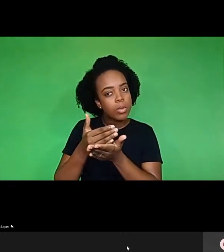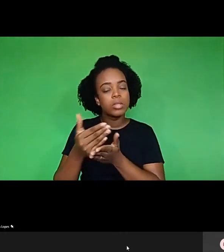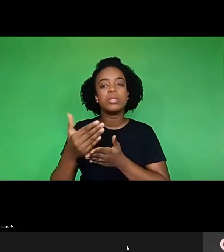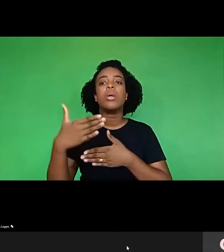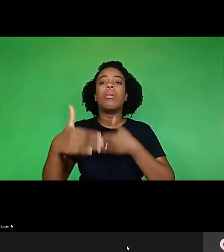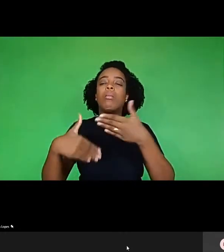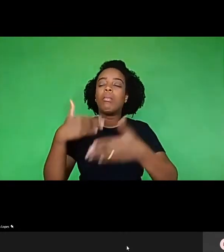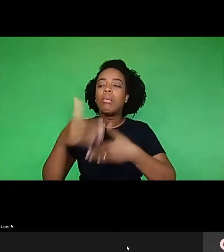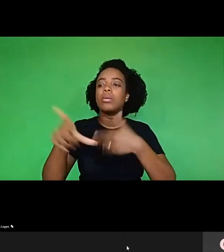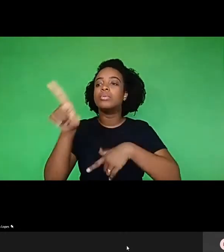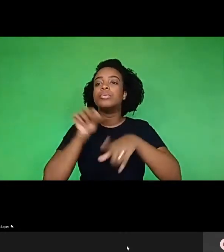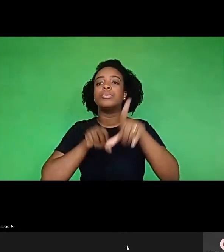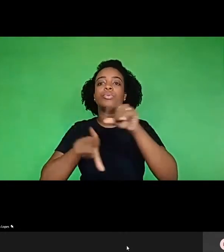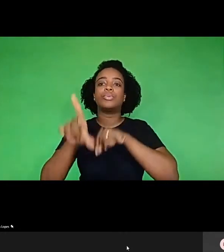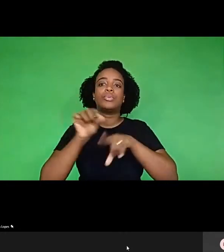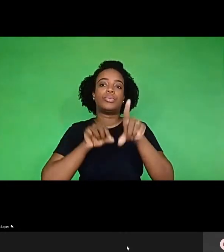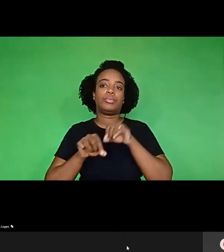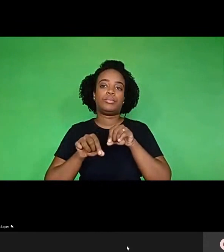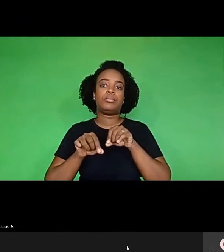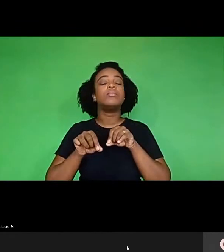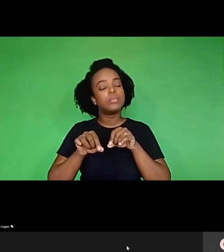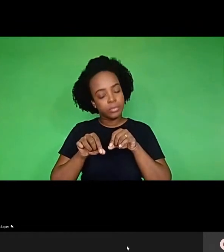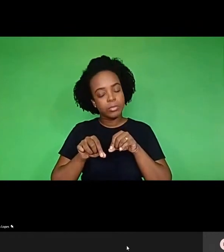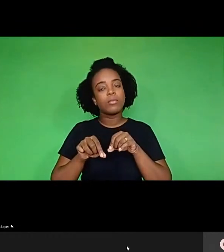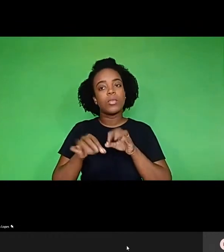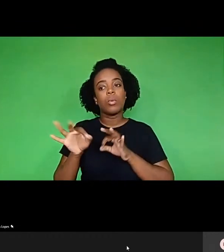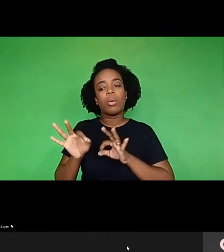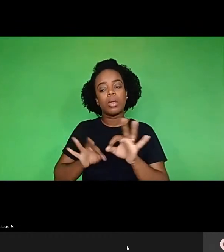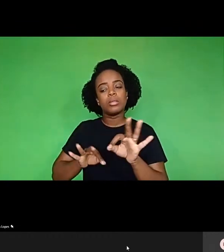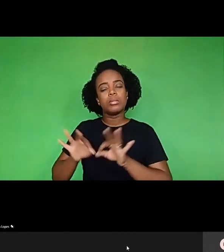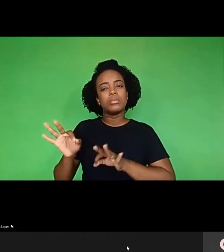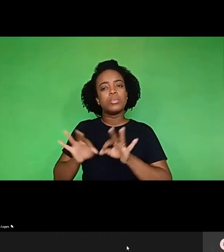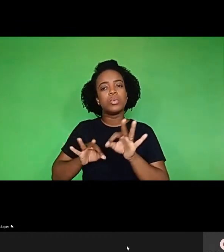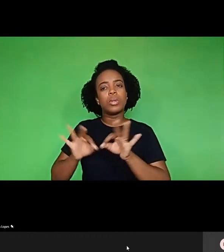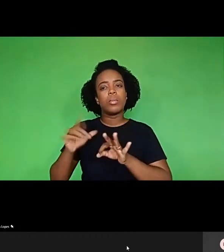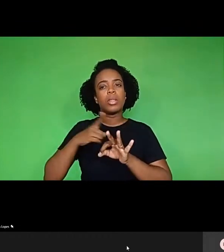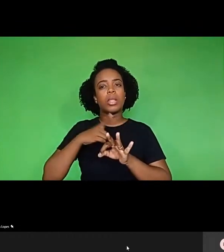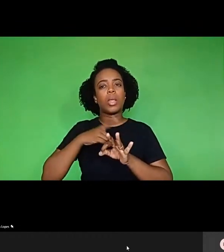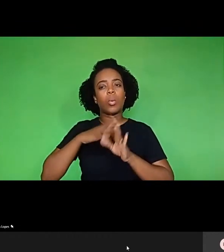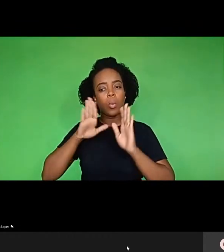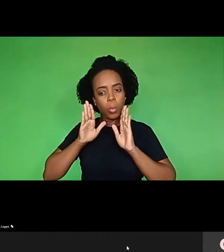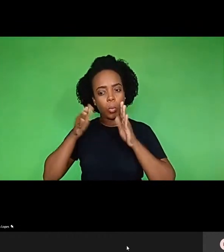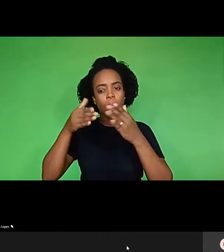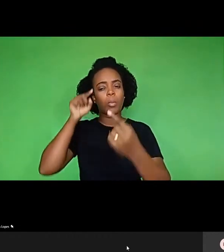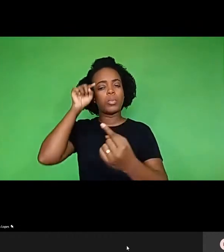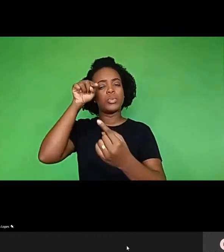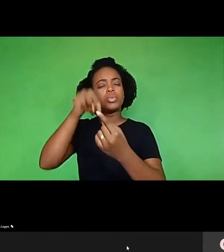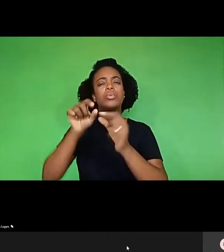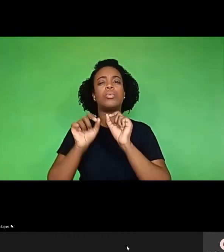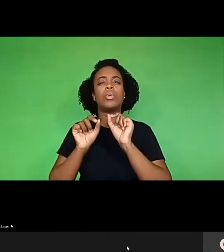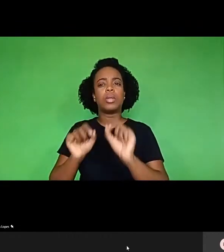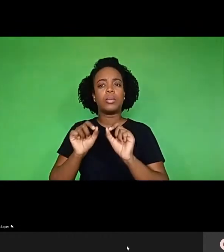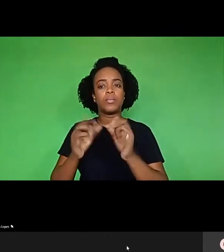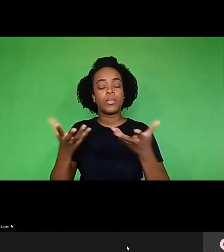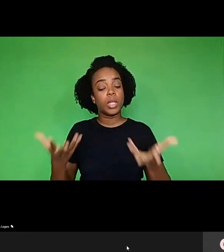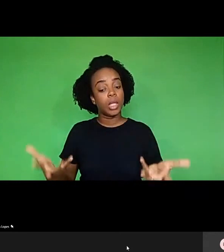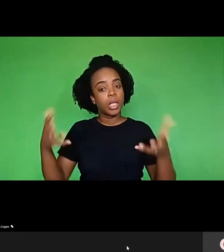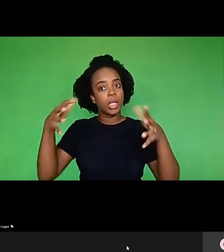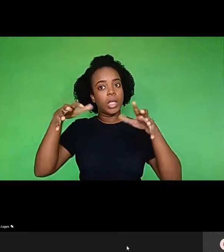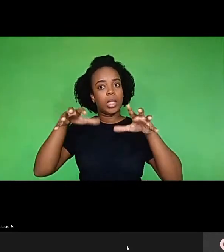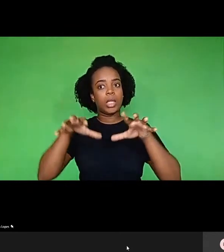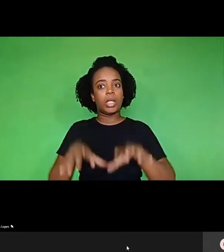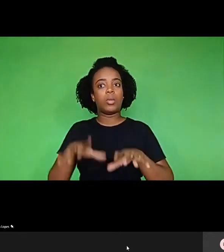Inicialmente, esse programa, né, ele vem com o intuito de inclusão digital, principalmente para esses alunos em